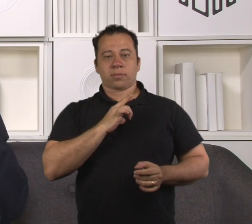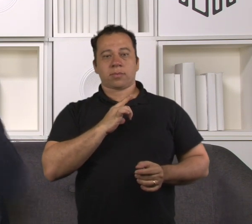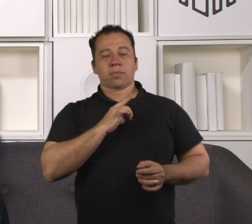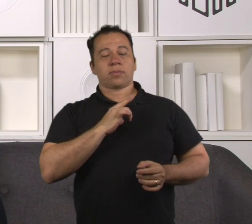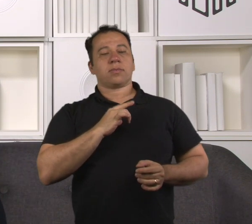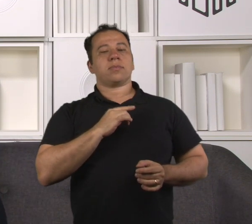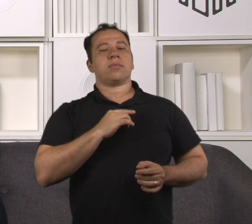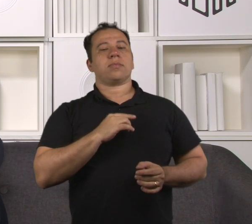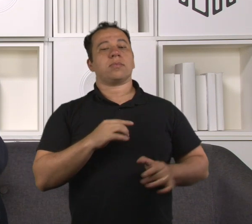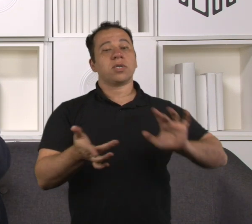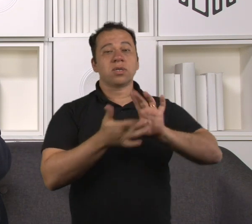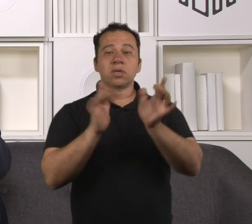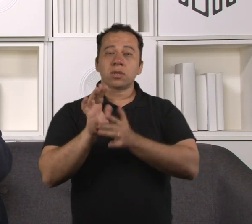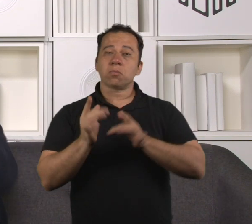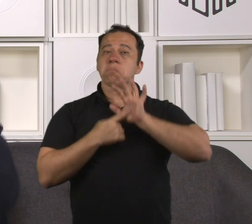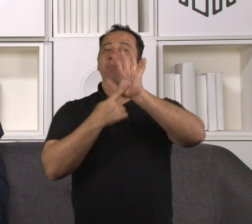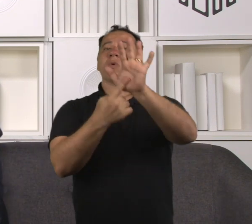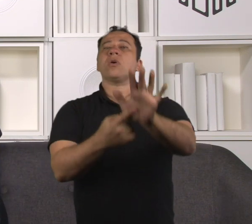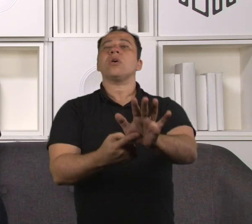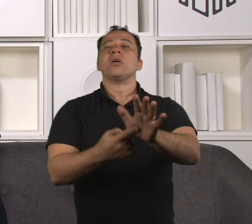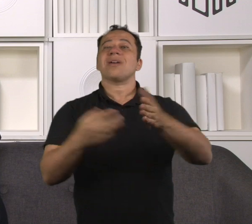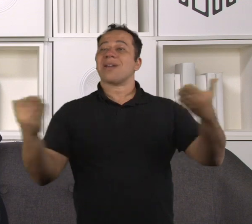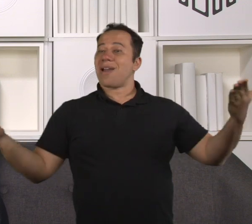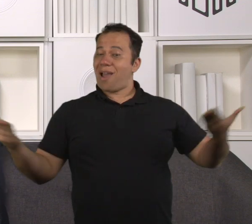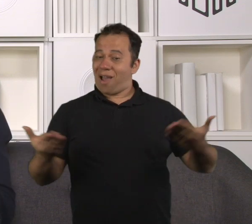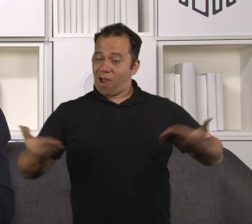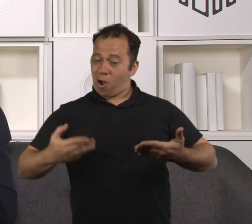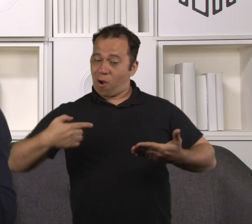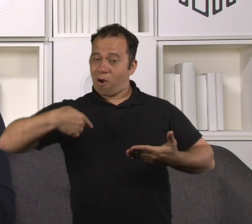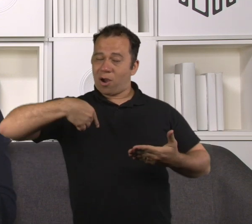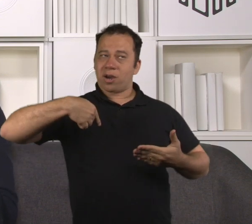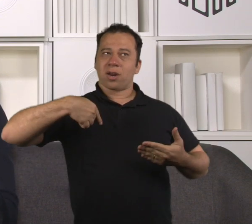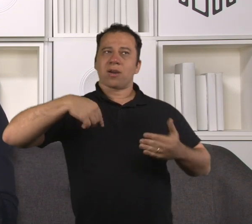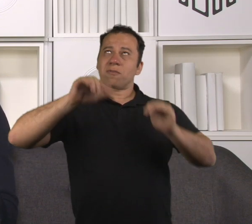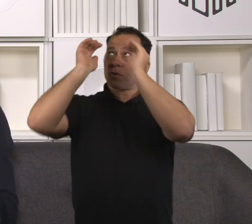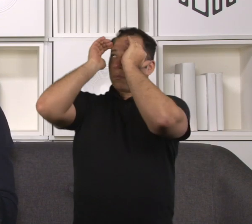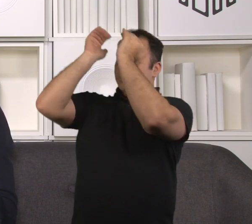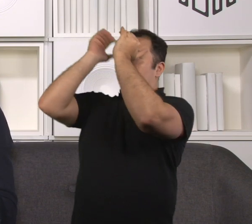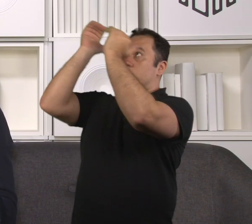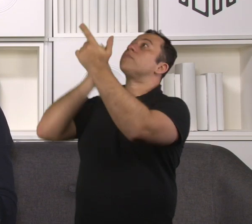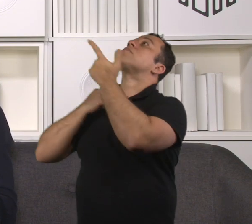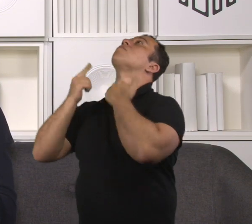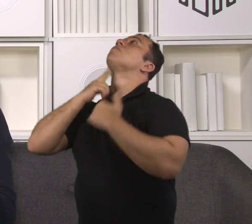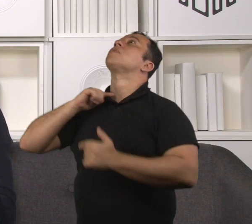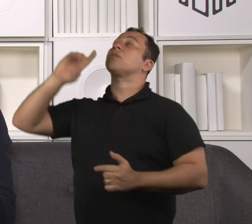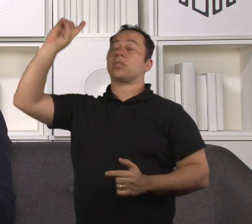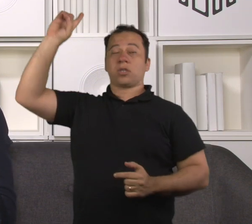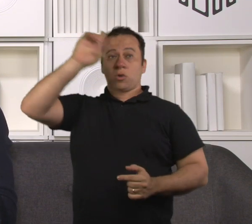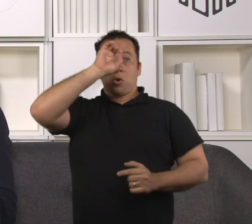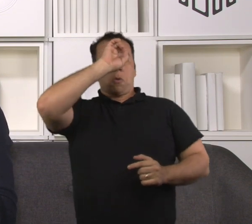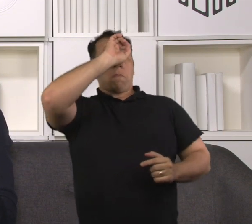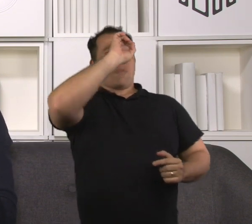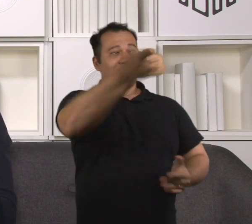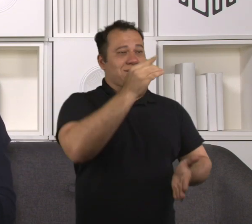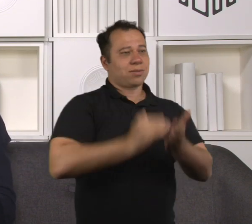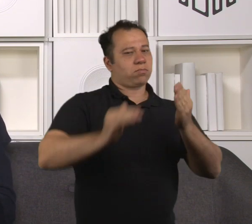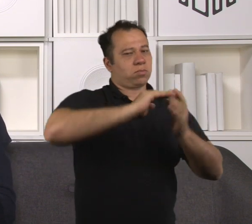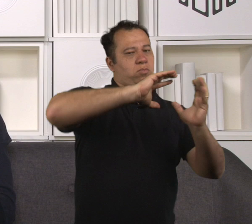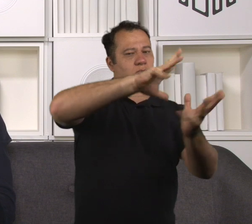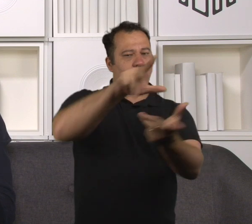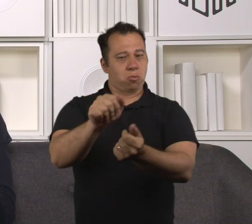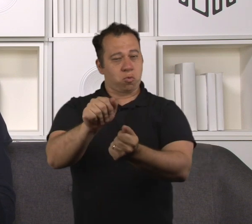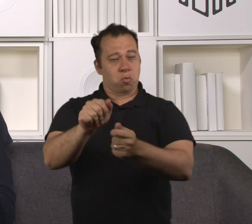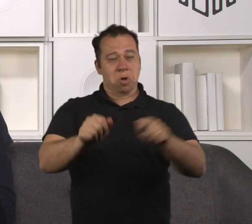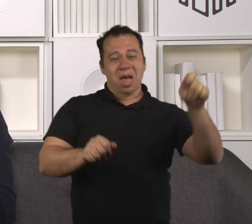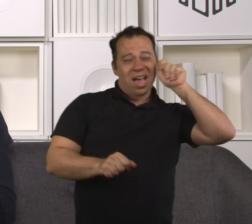exercer domínio sobre a criação. Um domínio que não é meu, é um domínio do meu Pai através de mim. É um domínio de Deus através